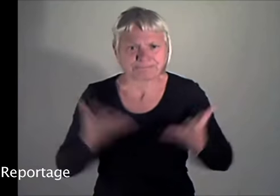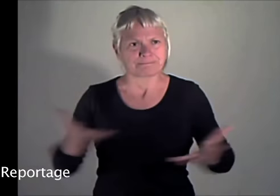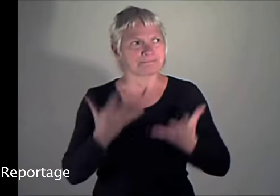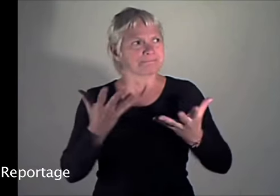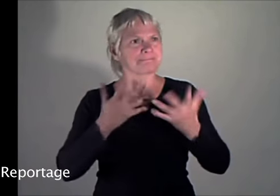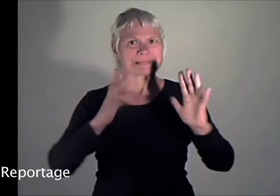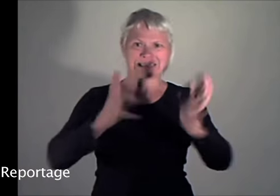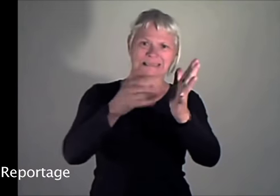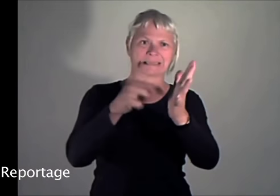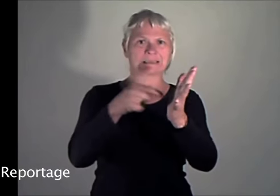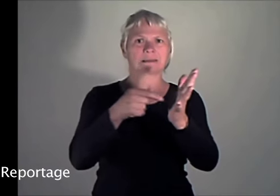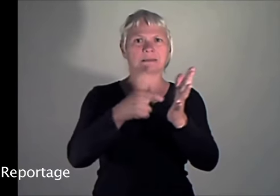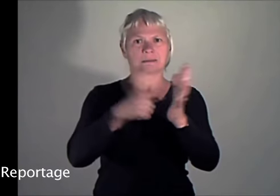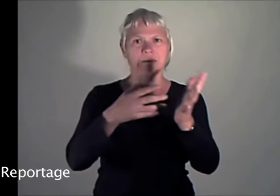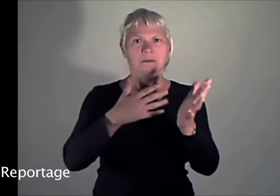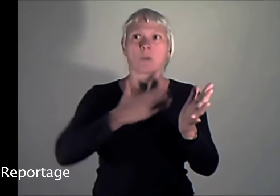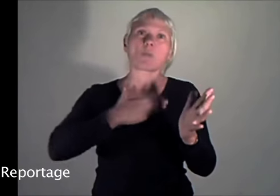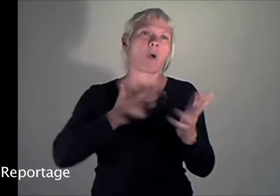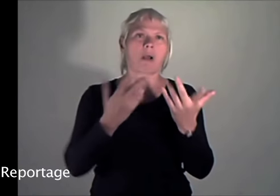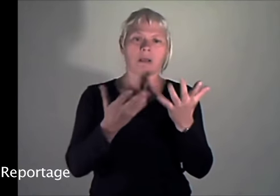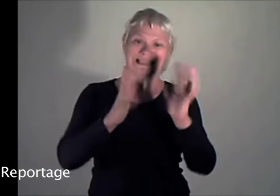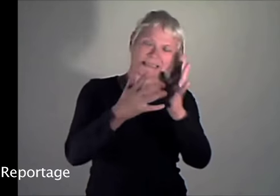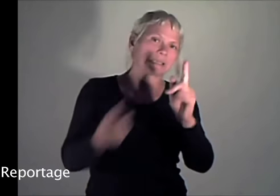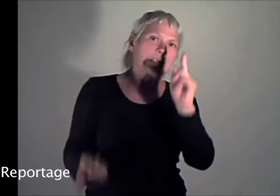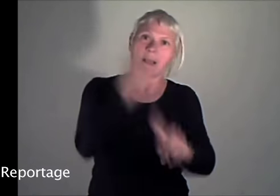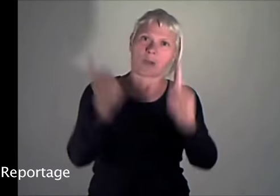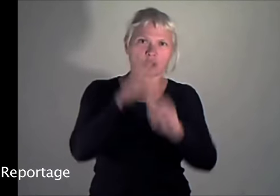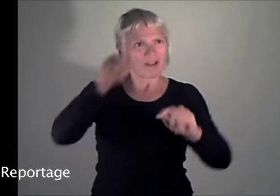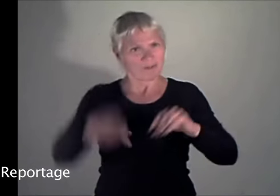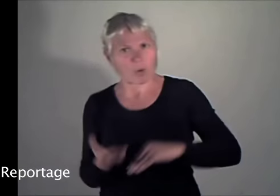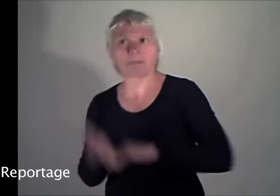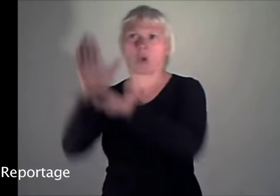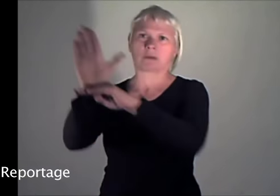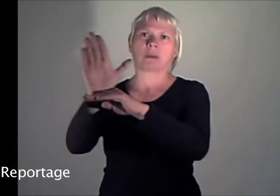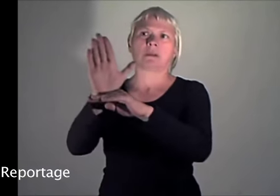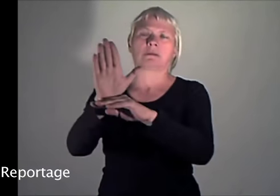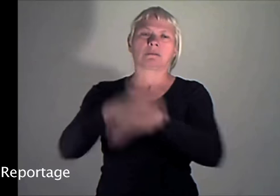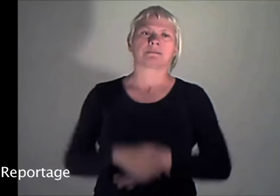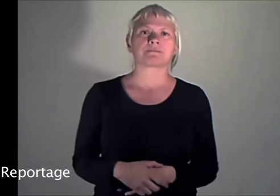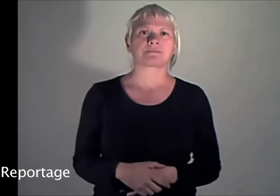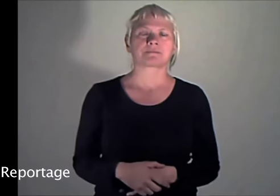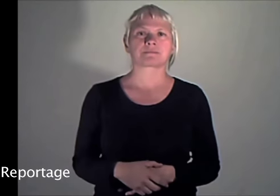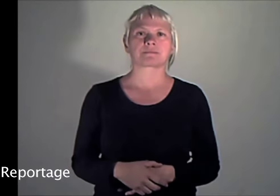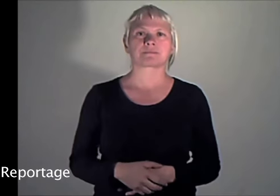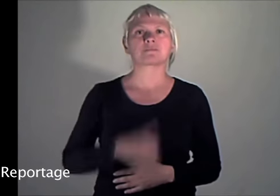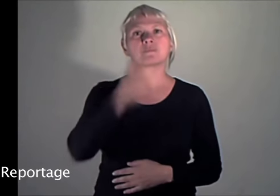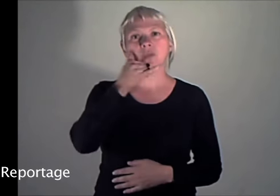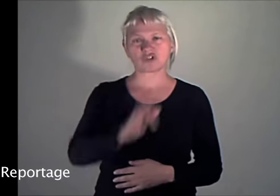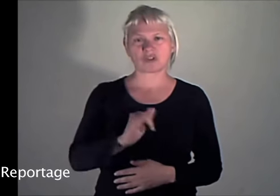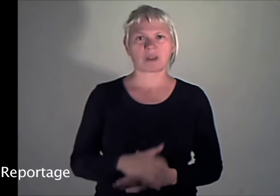quoi. Jacques. Et aussi, c'est une prise de conscience que aussi la communauté des sourds, elle est fragile et qu'il faut rentrer